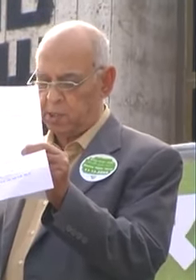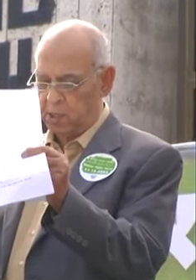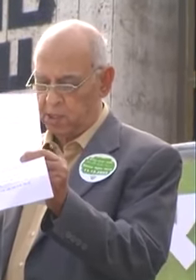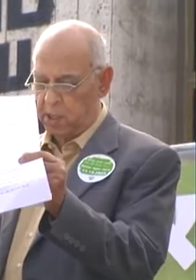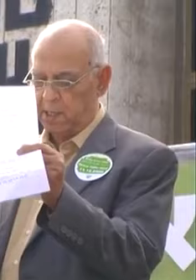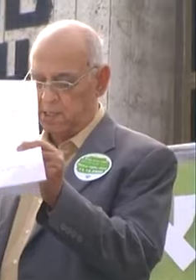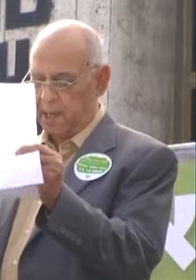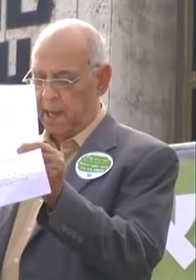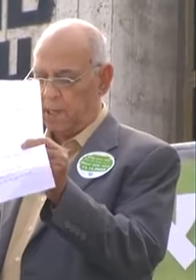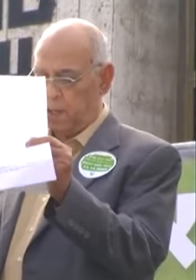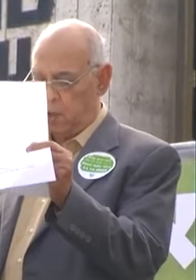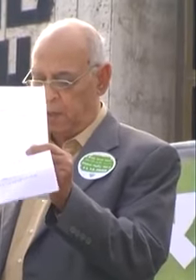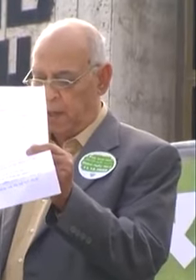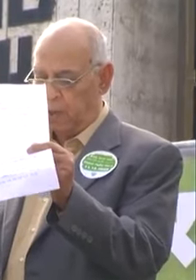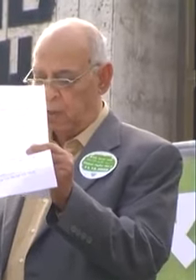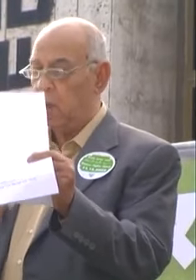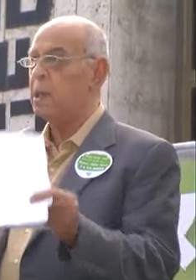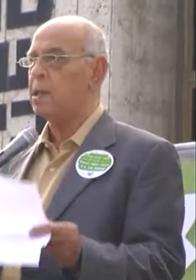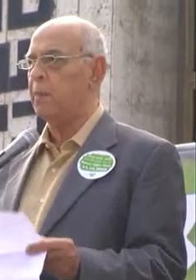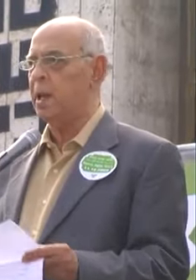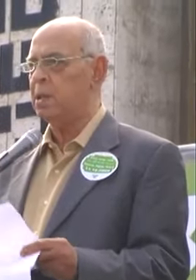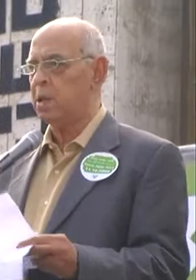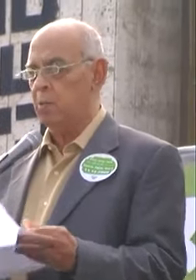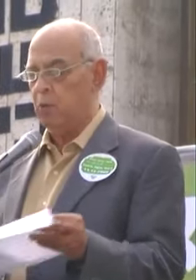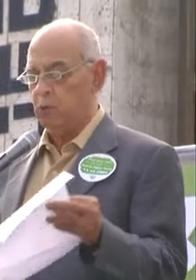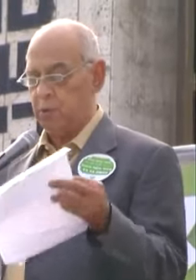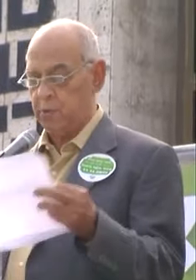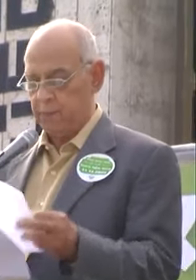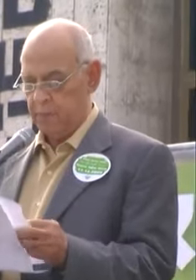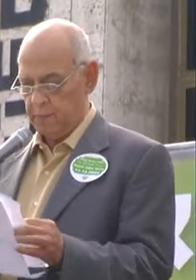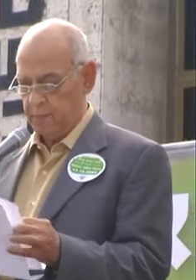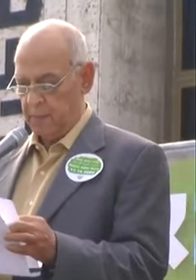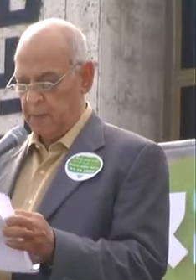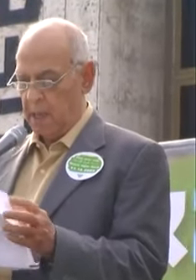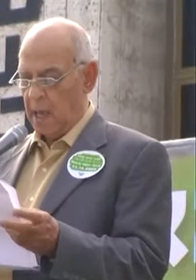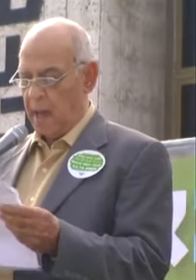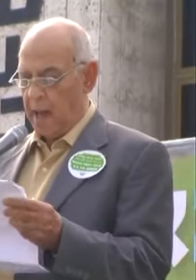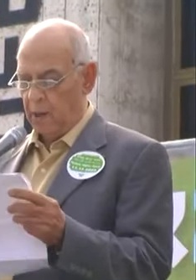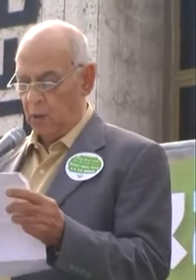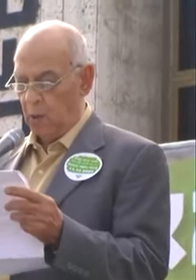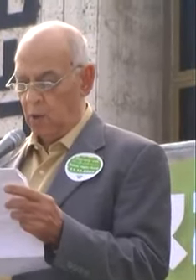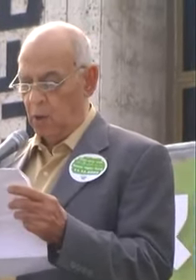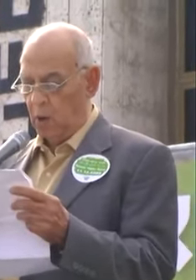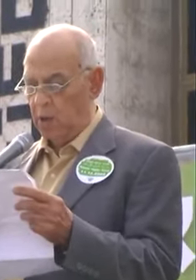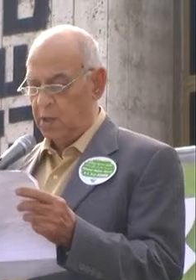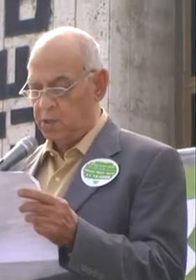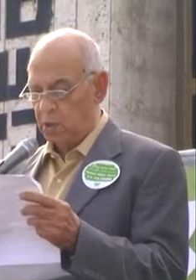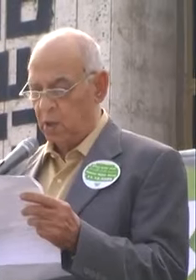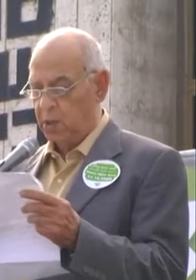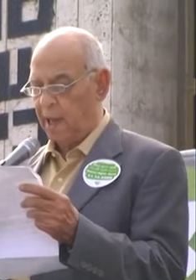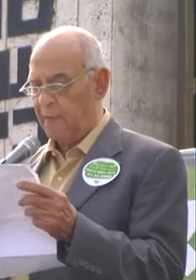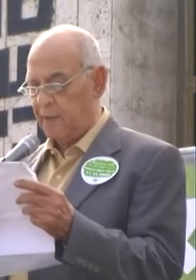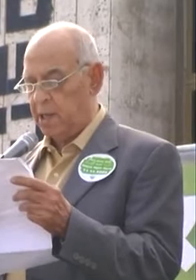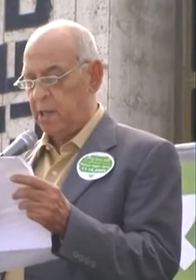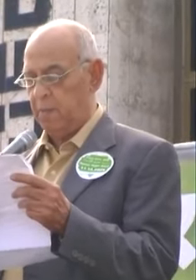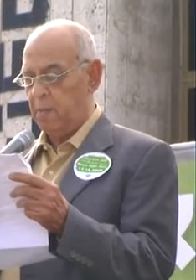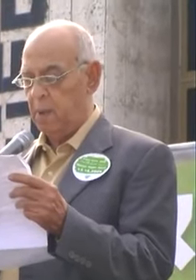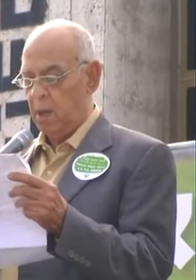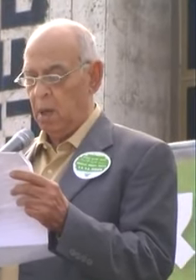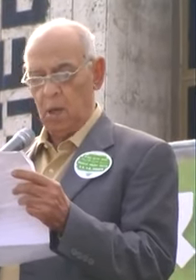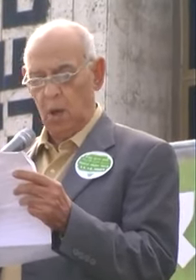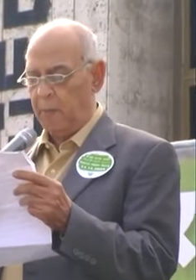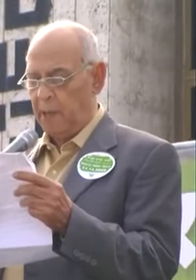תשתית סלע קיומנו כבני תרבות. אנו לא נזרוק